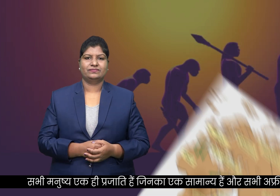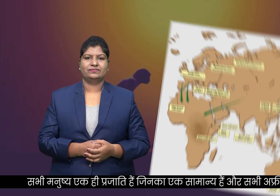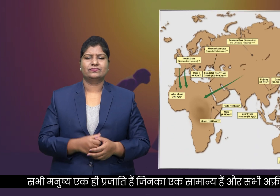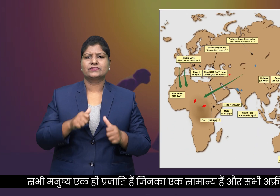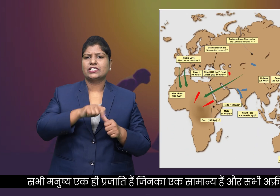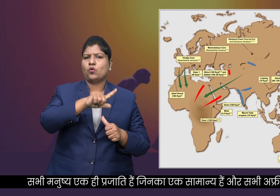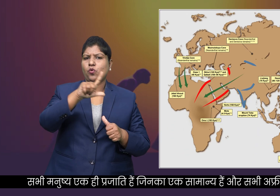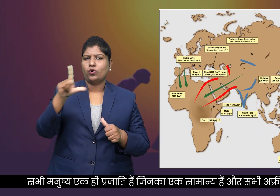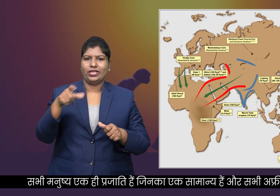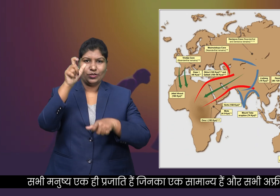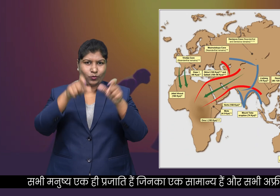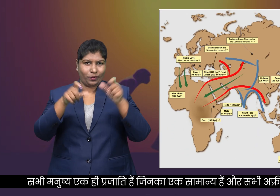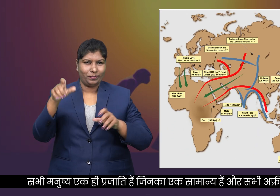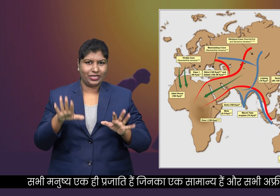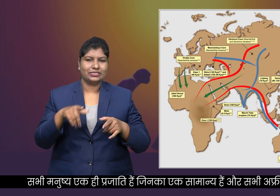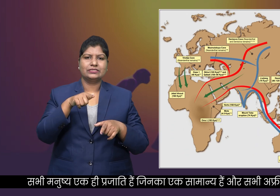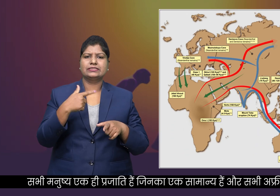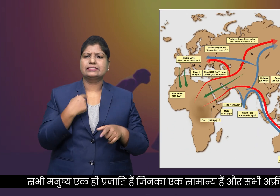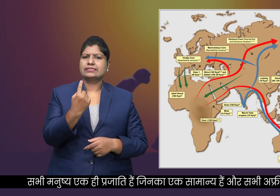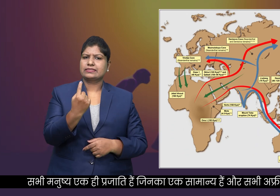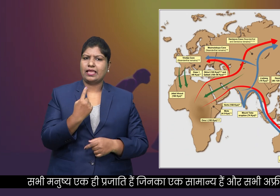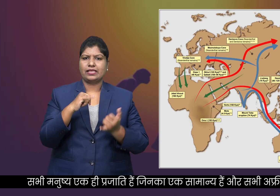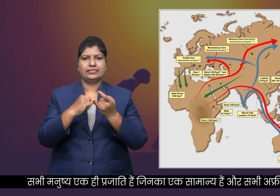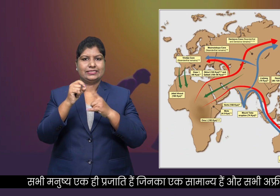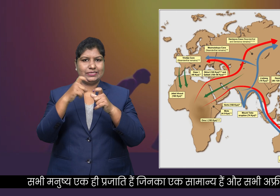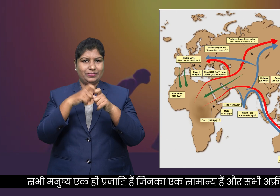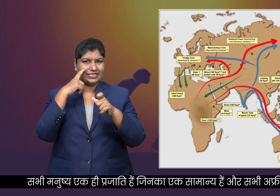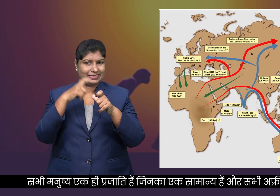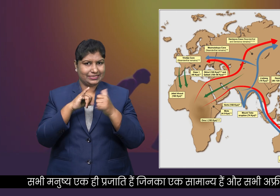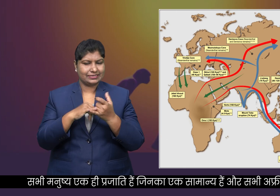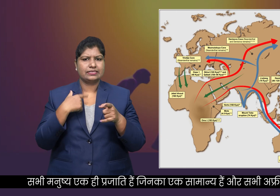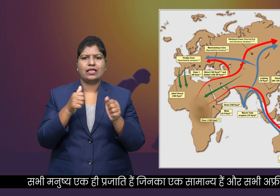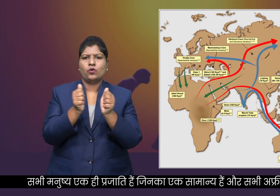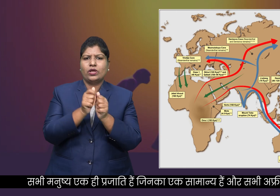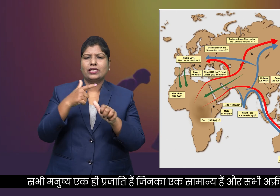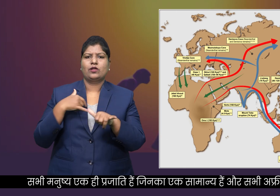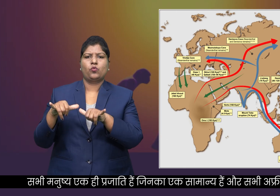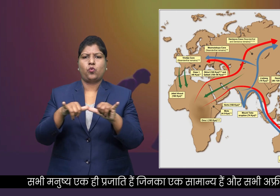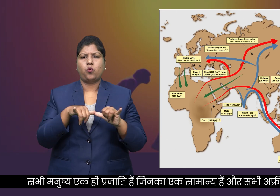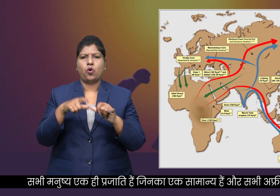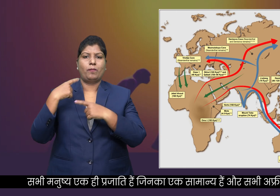सभी मनुष्य एक ही प्रजाति है जिनका एक सामान्य है और सभी अफ्रीका से आते हैं।